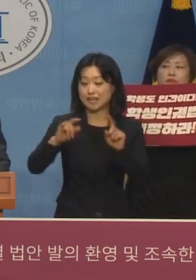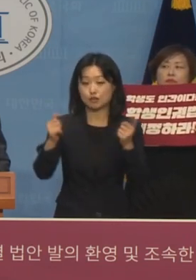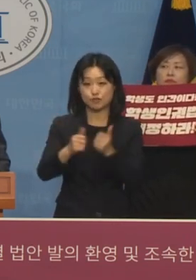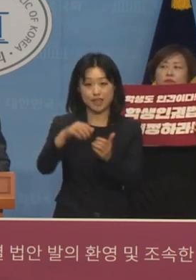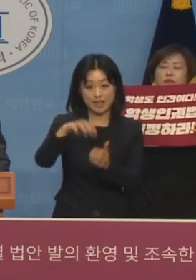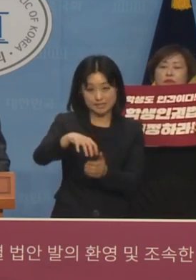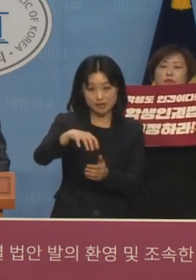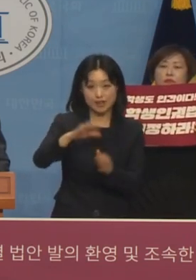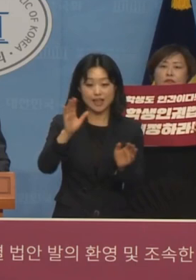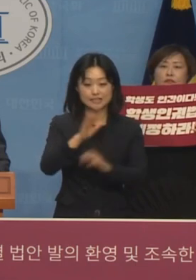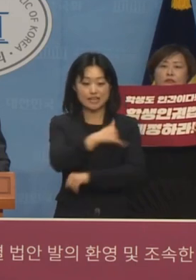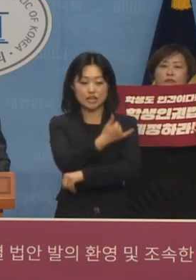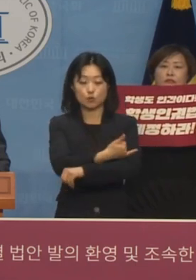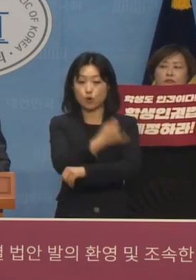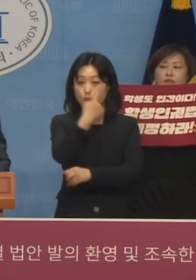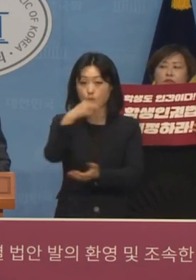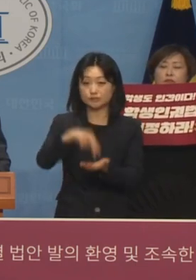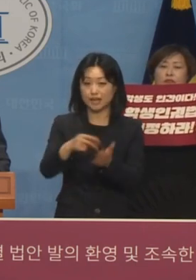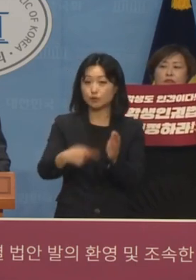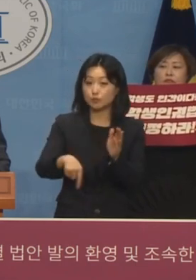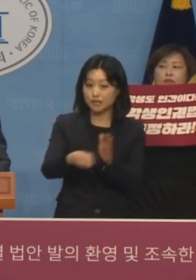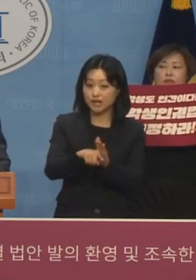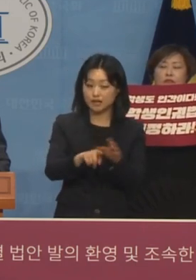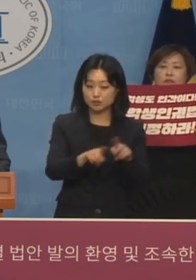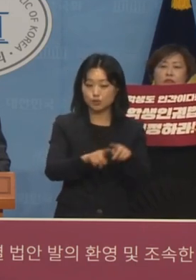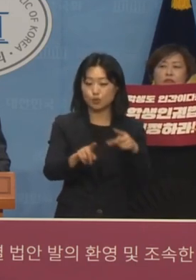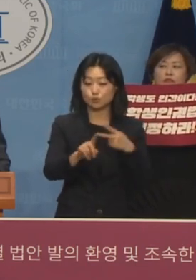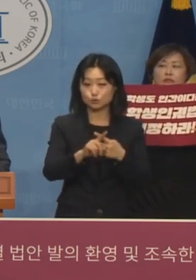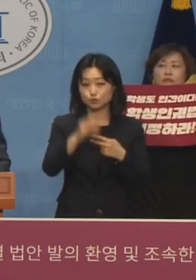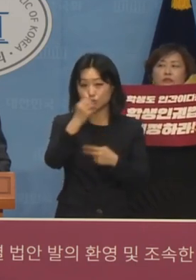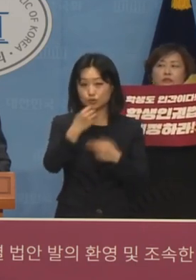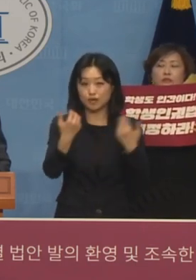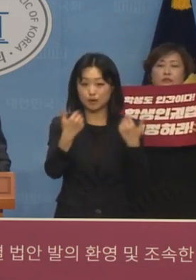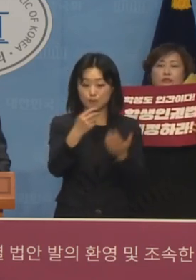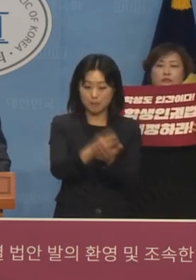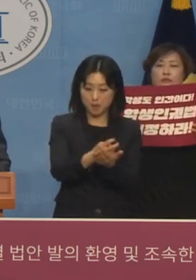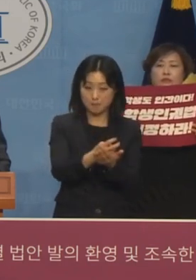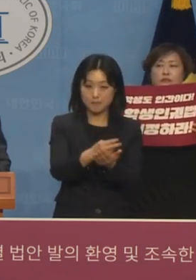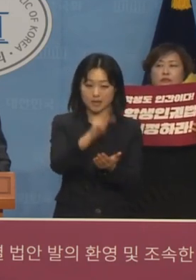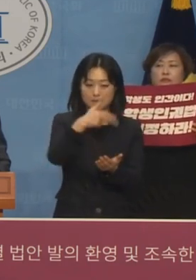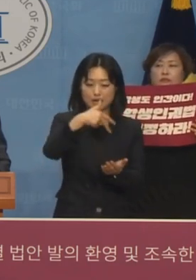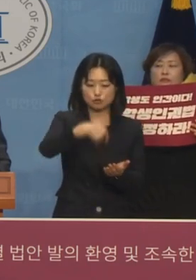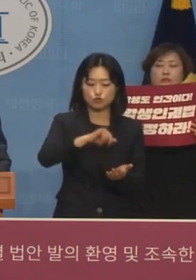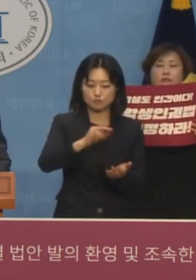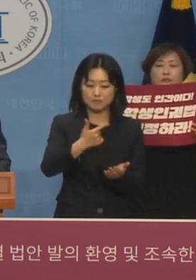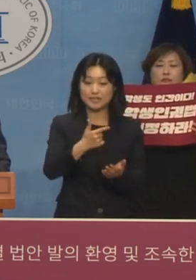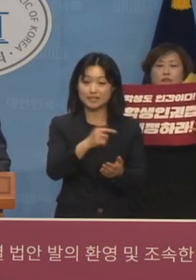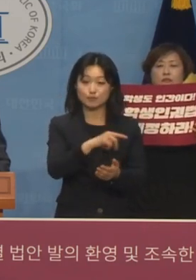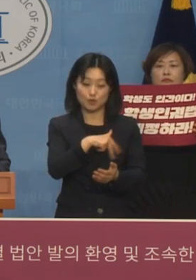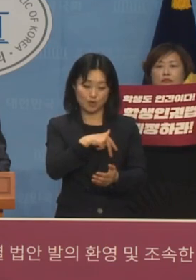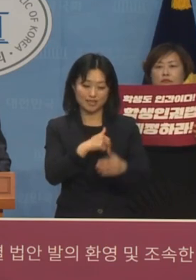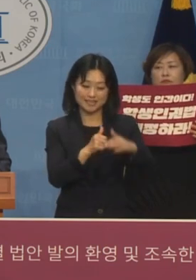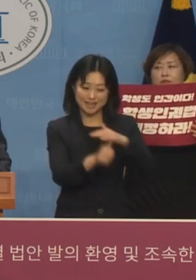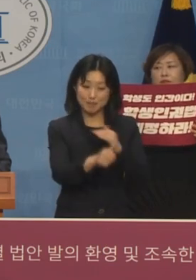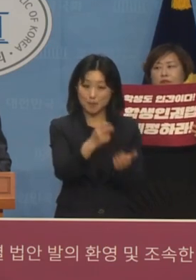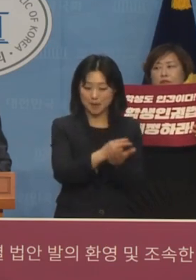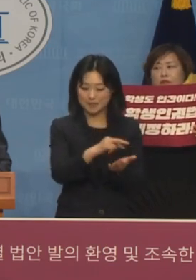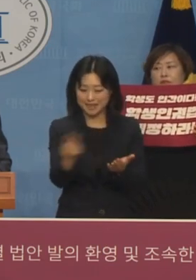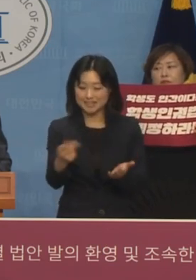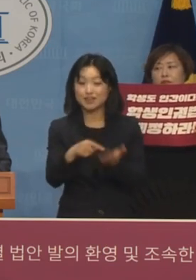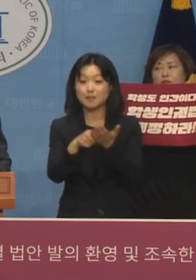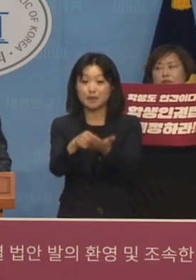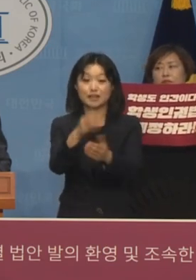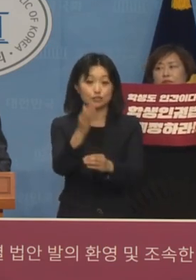국회에도 학생인권 보장을 위한 초중등 교육법 개정안, 박주민 의원 대표 발의한 개정안이 발의되어